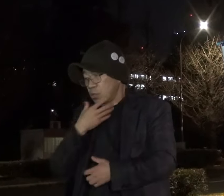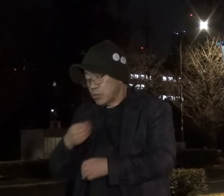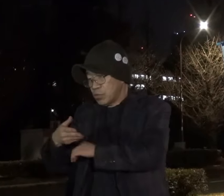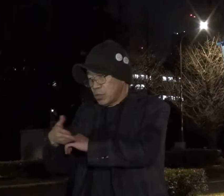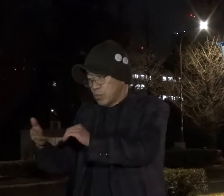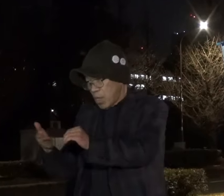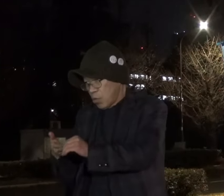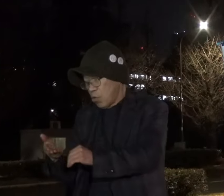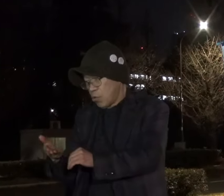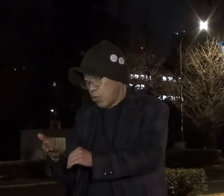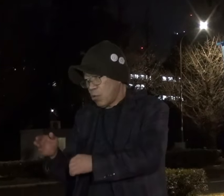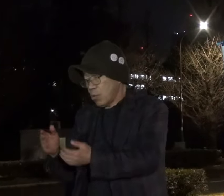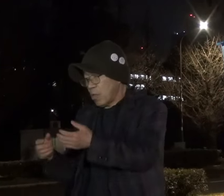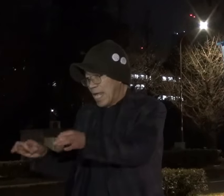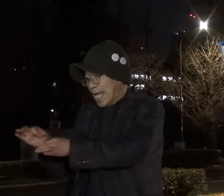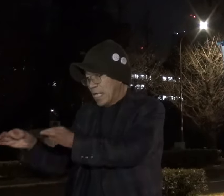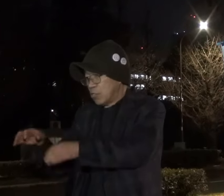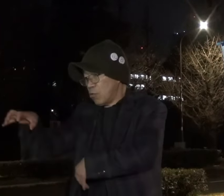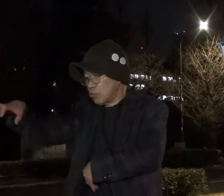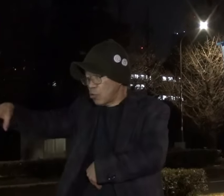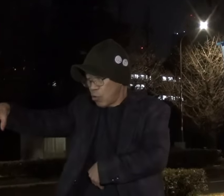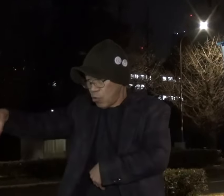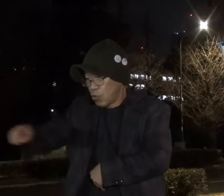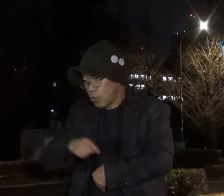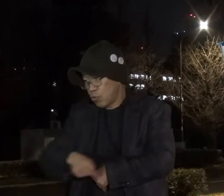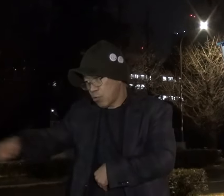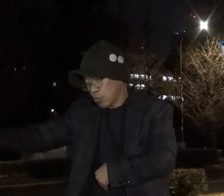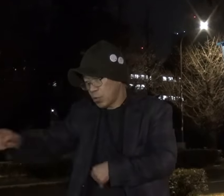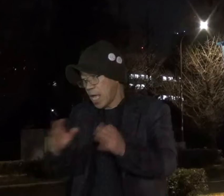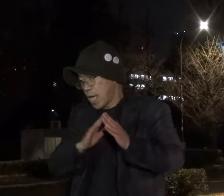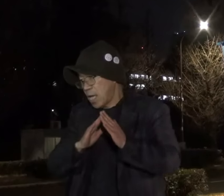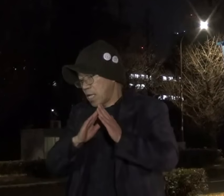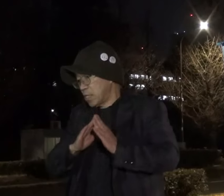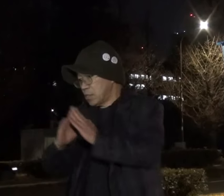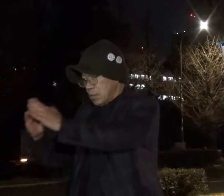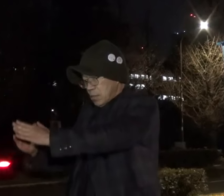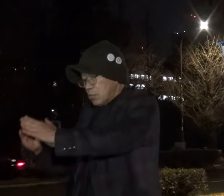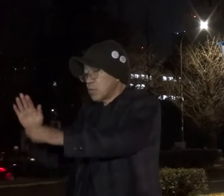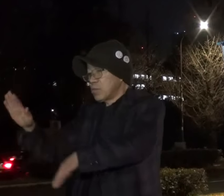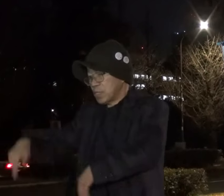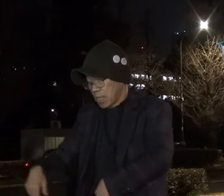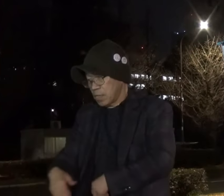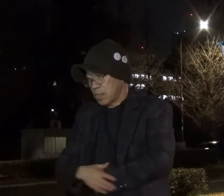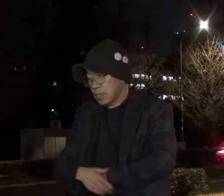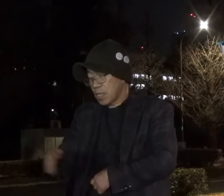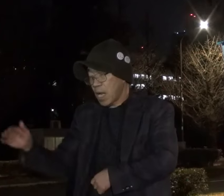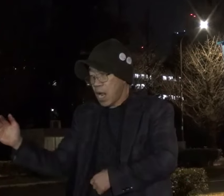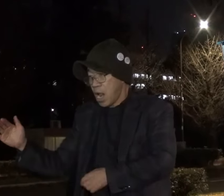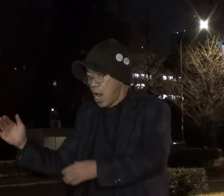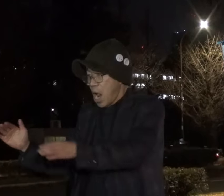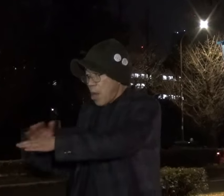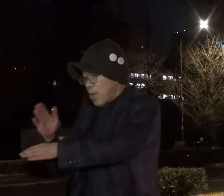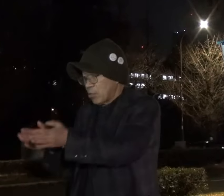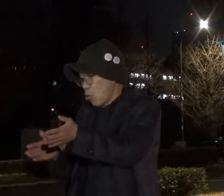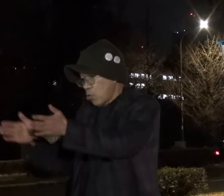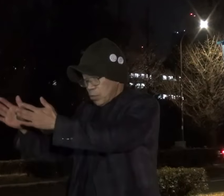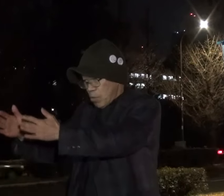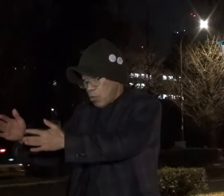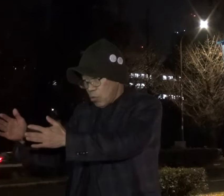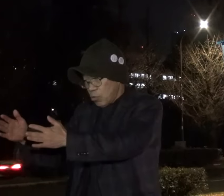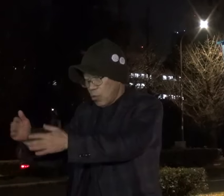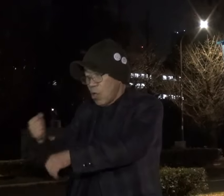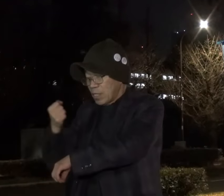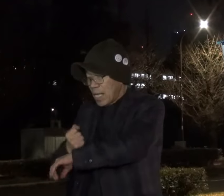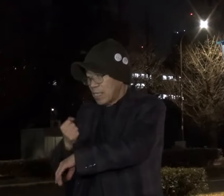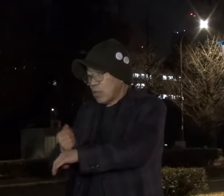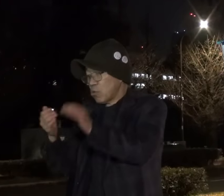業所を仕事の拠点にしてくれました。浜通りに戻ってからの生活は大変なこともありましたが、楽しく